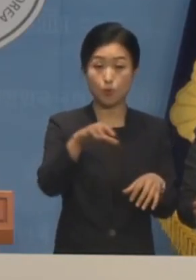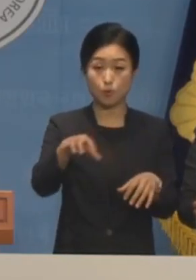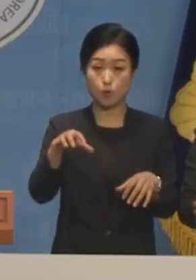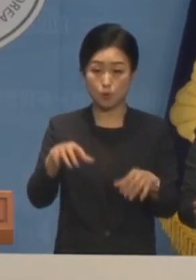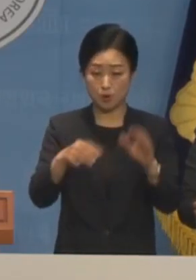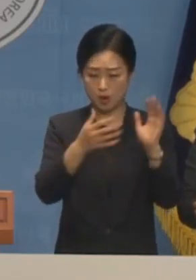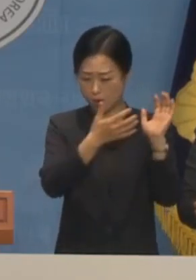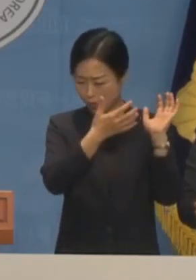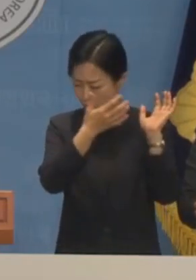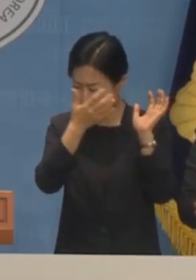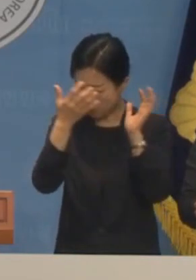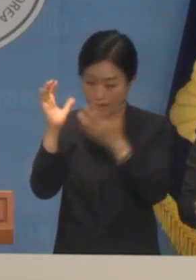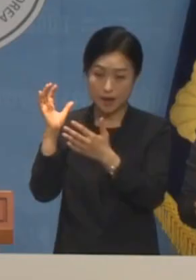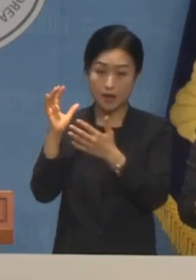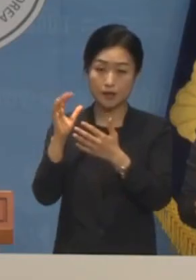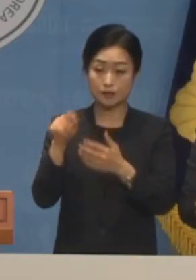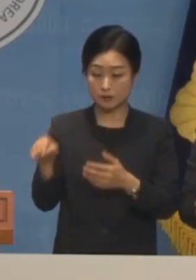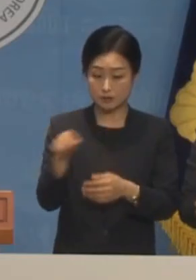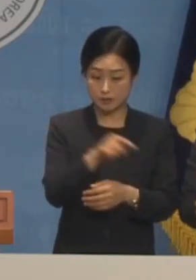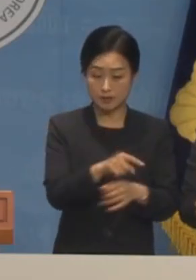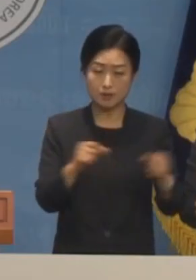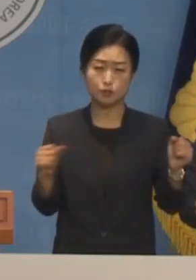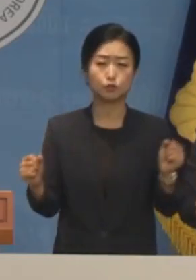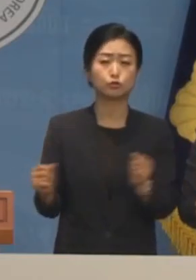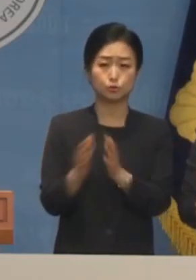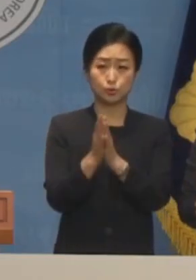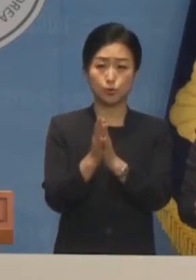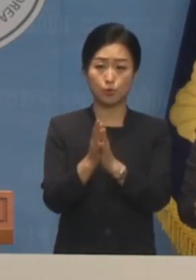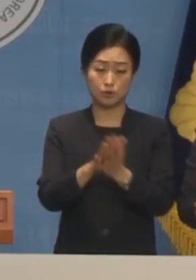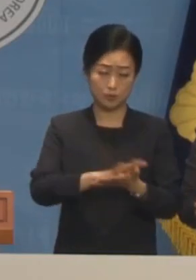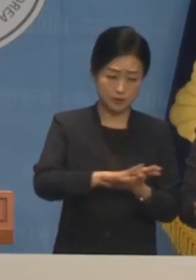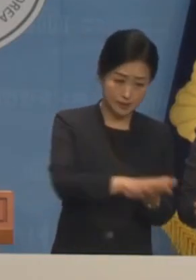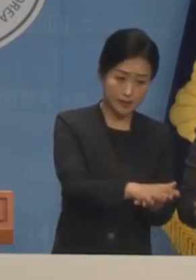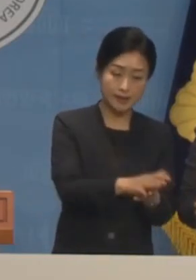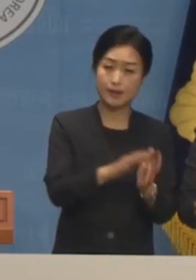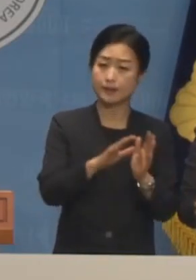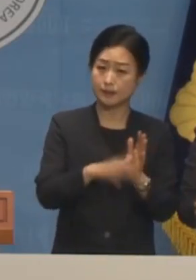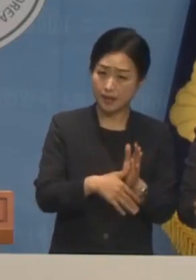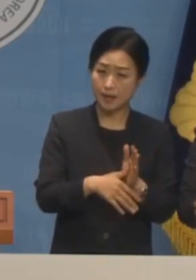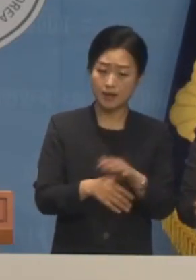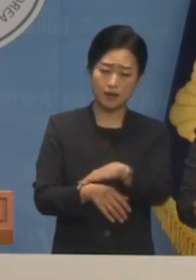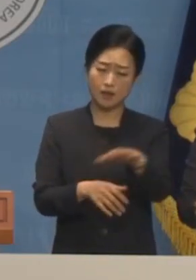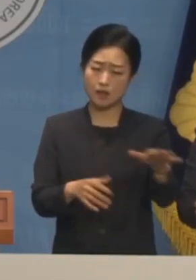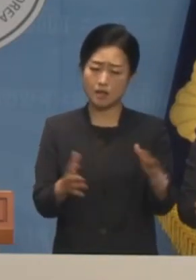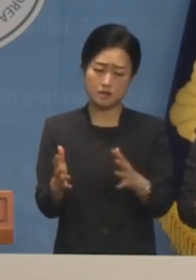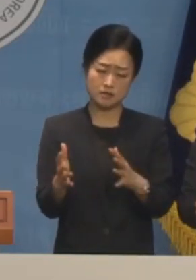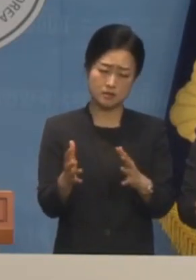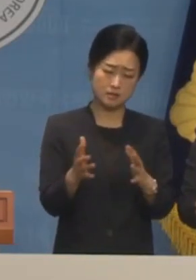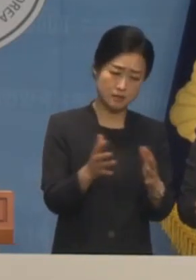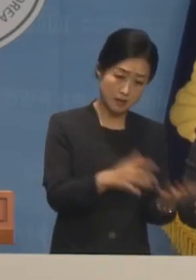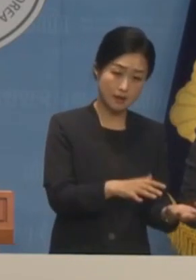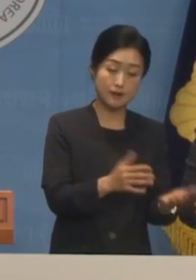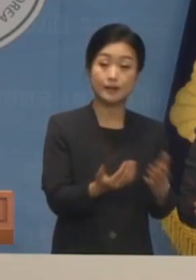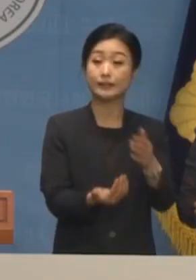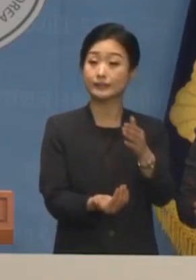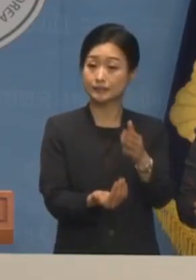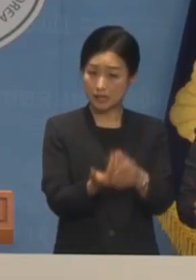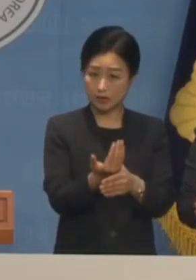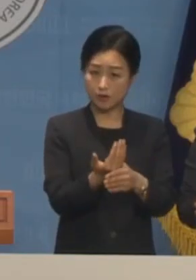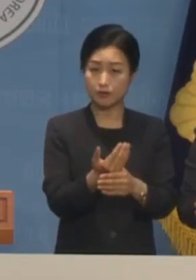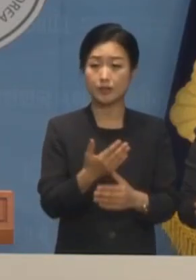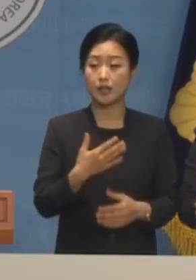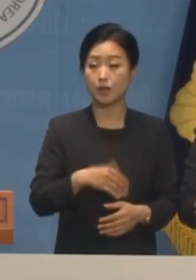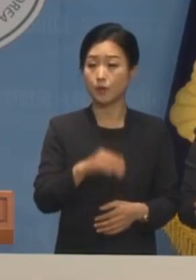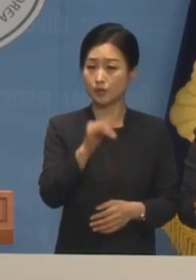혼란과 무력충돌 및 이해 진압 과정에서 다수의 민간인이 희생당한 사건이라고